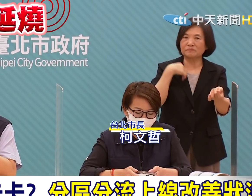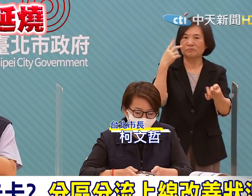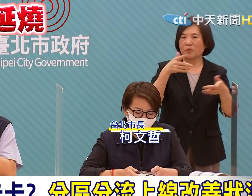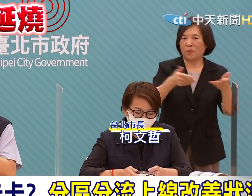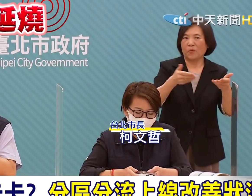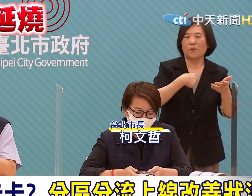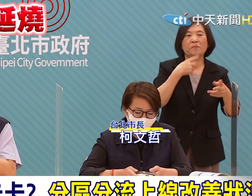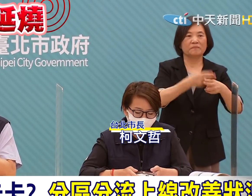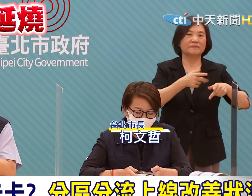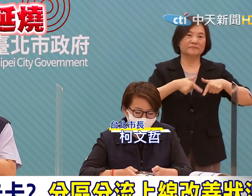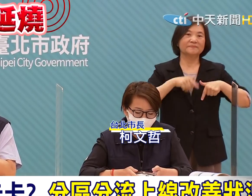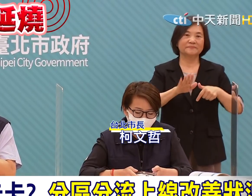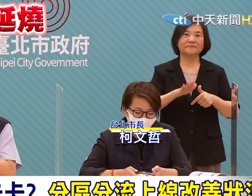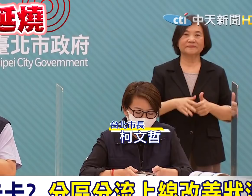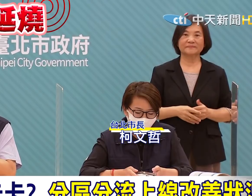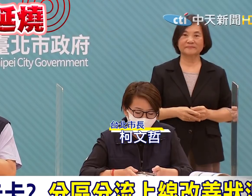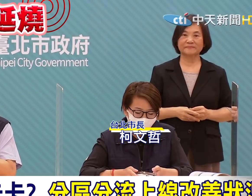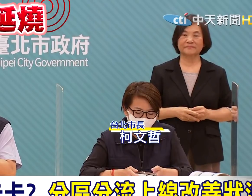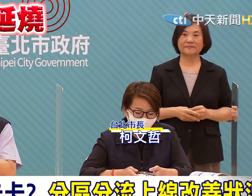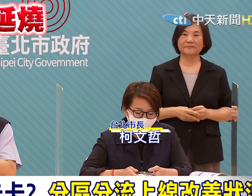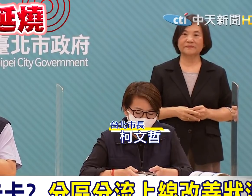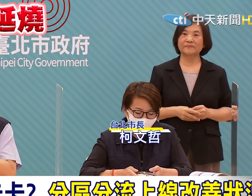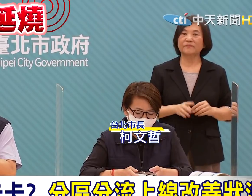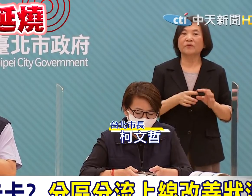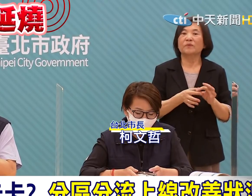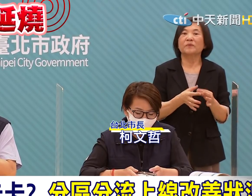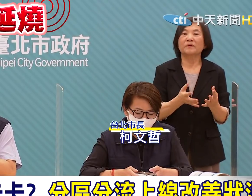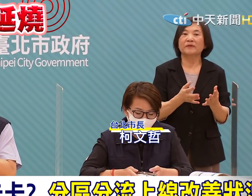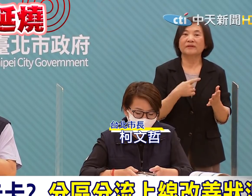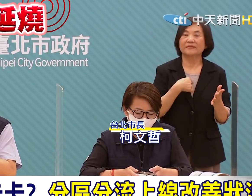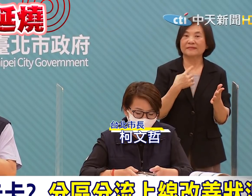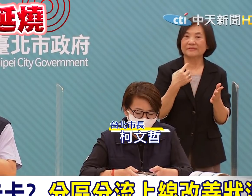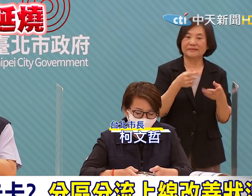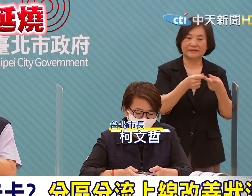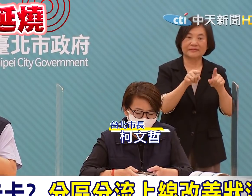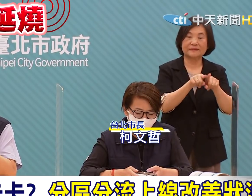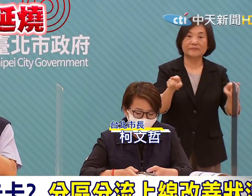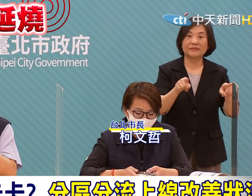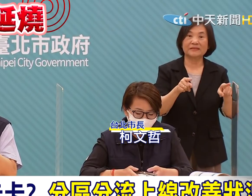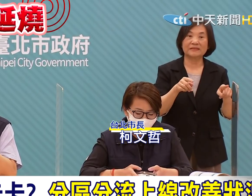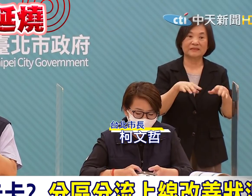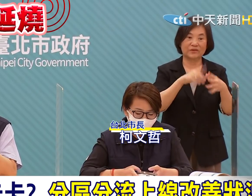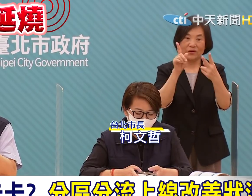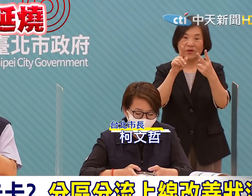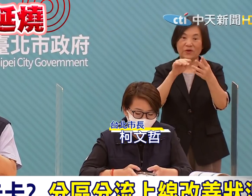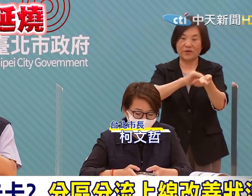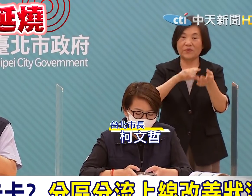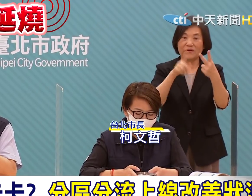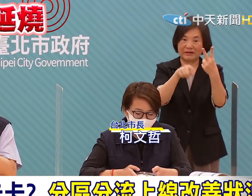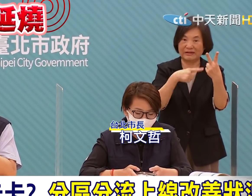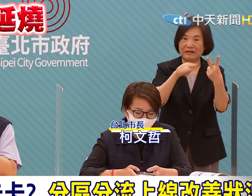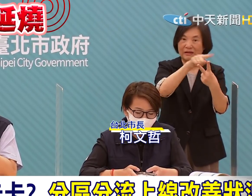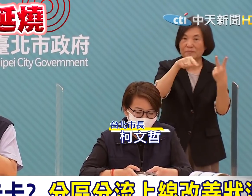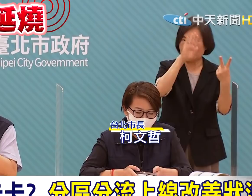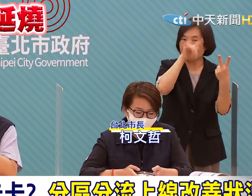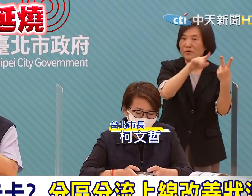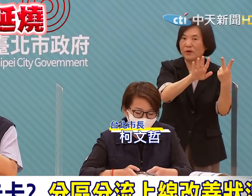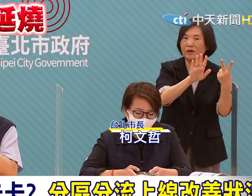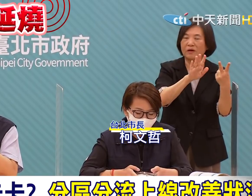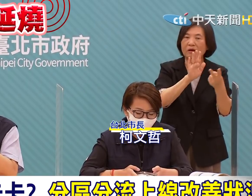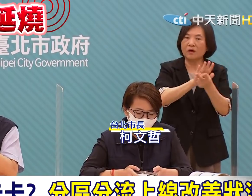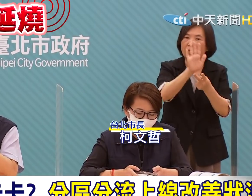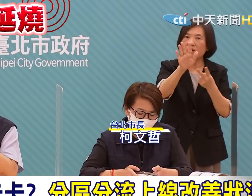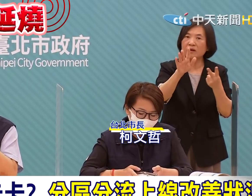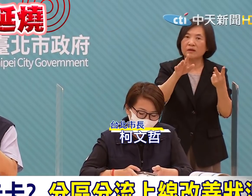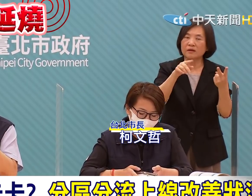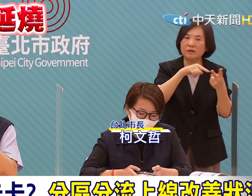呢？我们从那个和平医院那2例确诊的案例，后来我们做第一圈、第